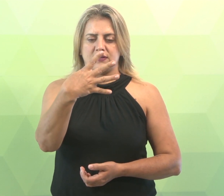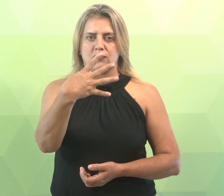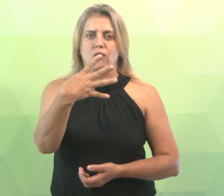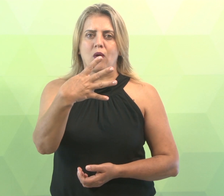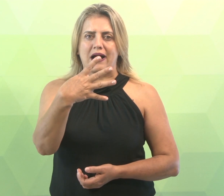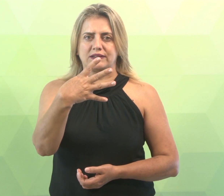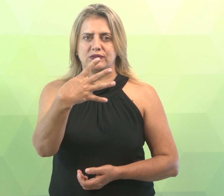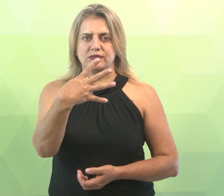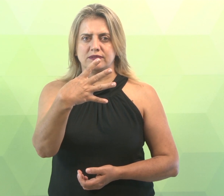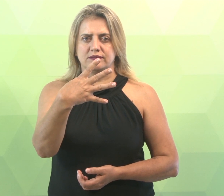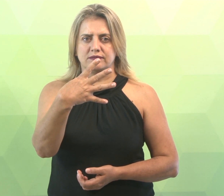4,